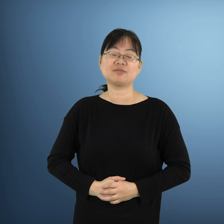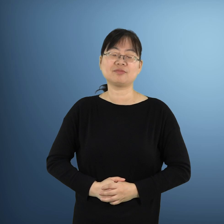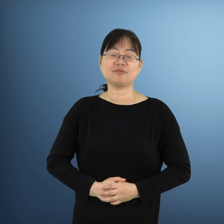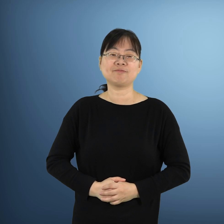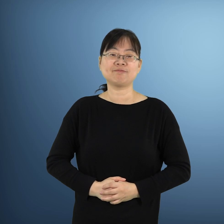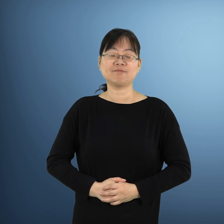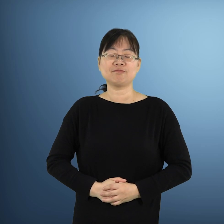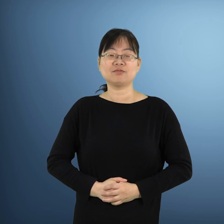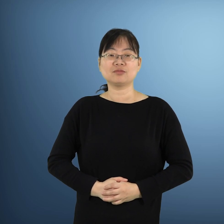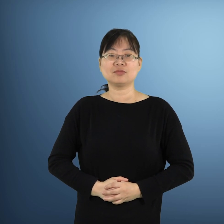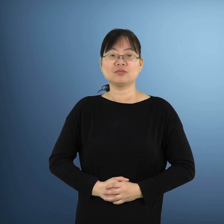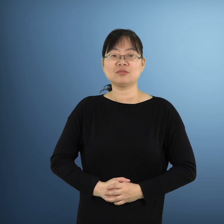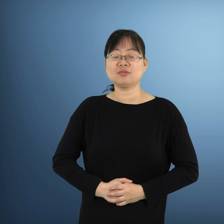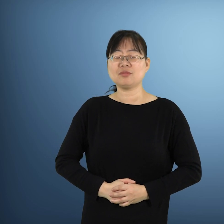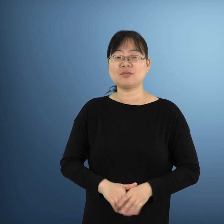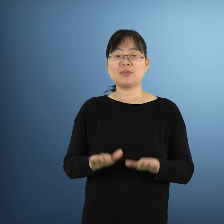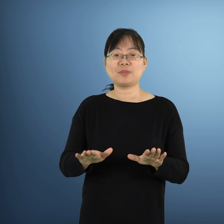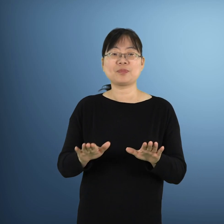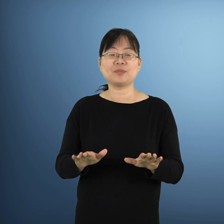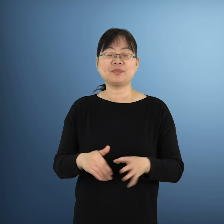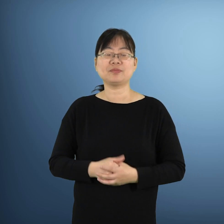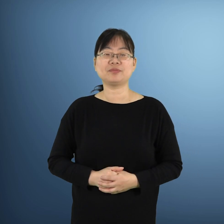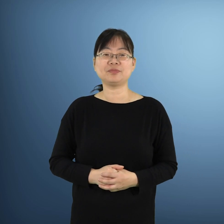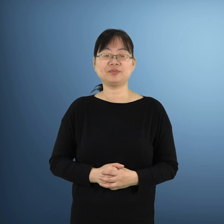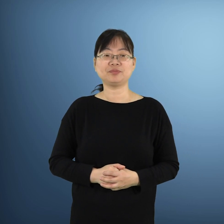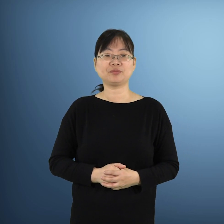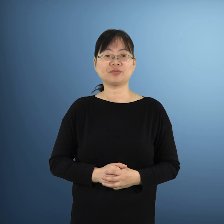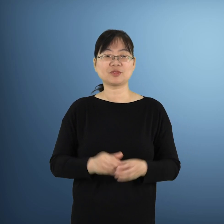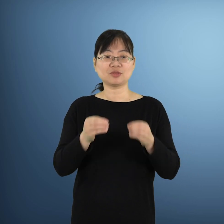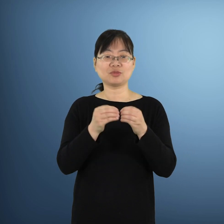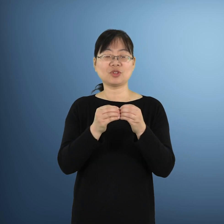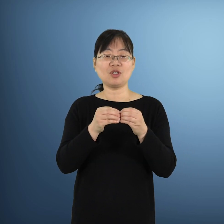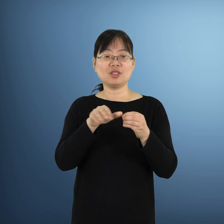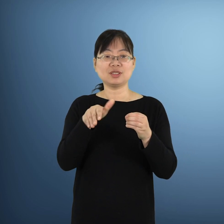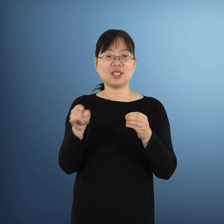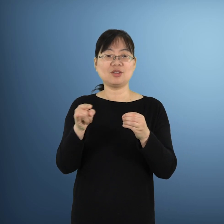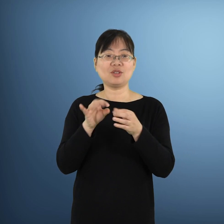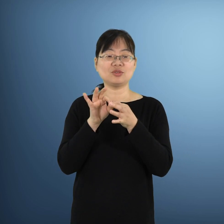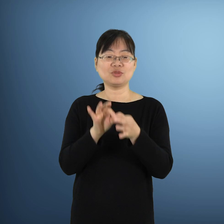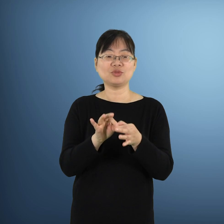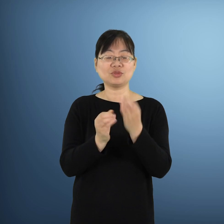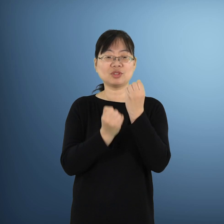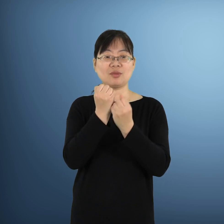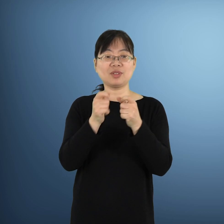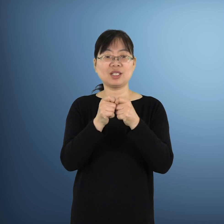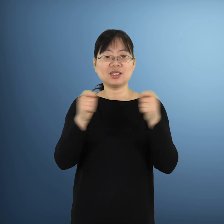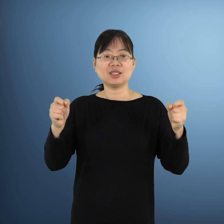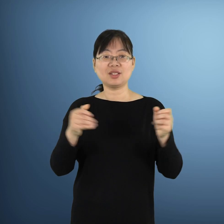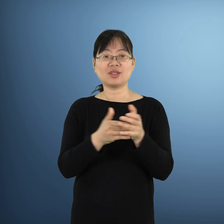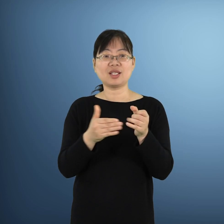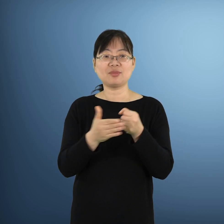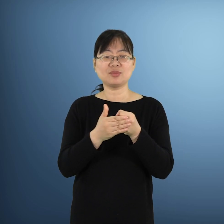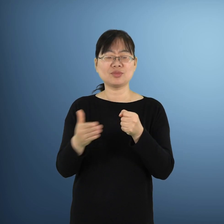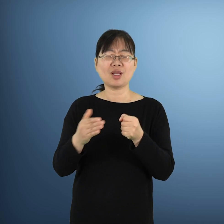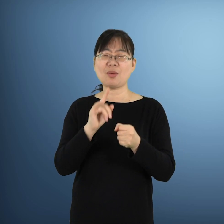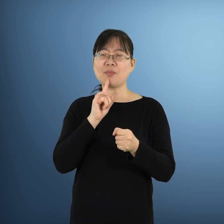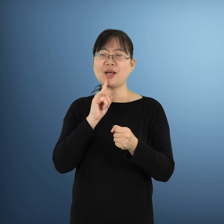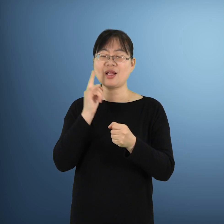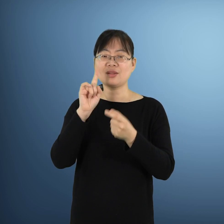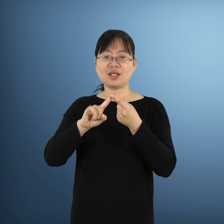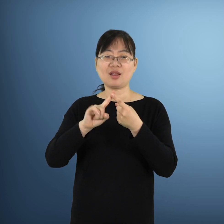자, 이제 이게 문어체로 쭉 설명이 길다 보니까 뭐가 무슨 말인지